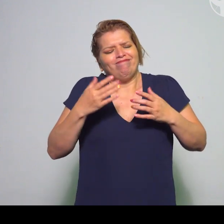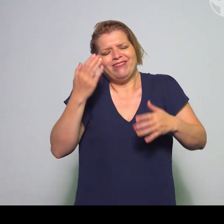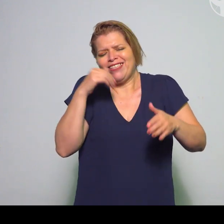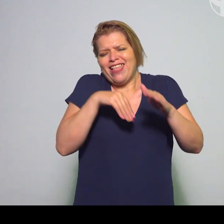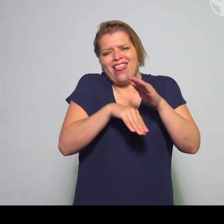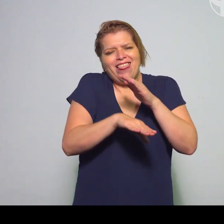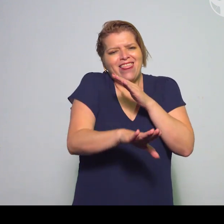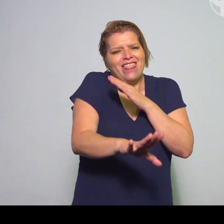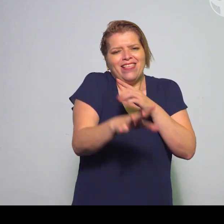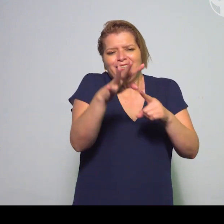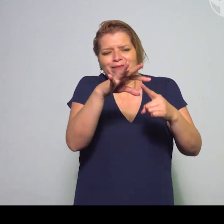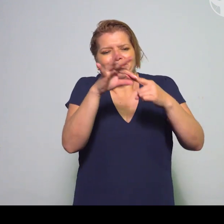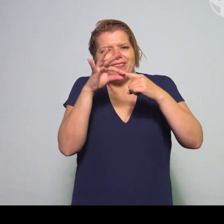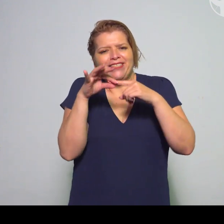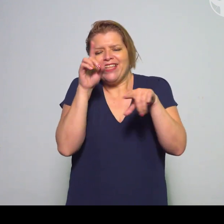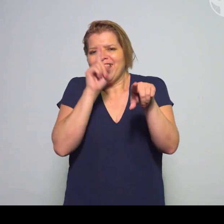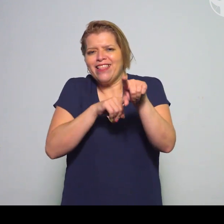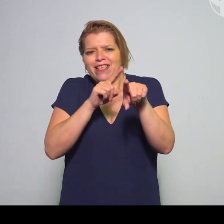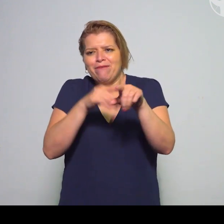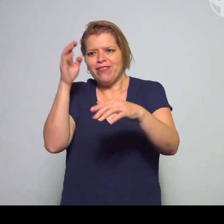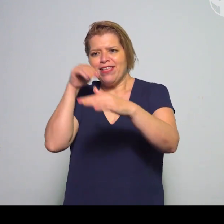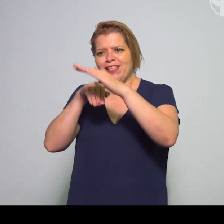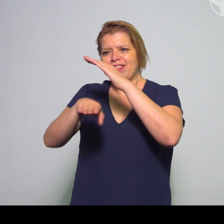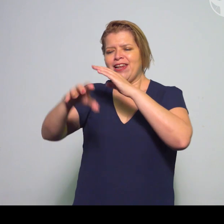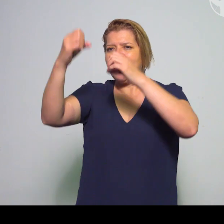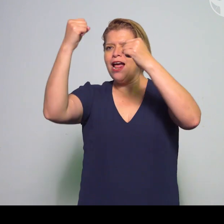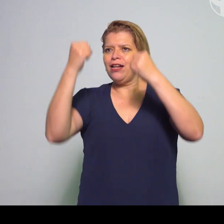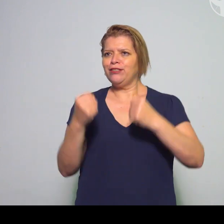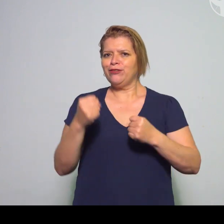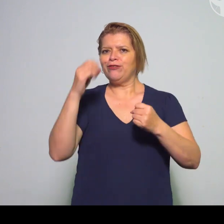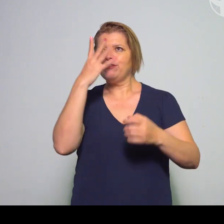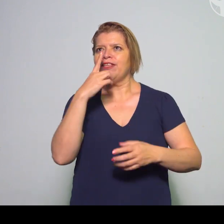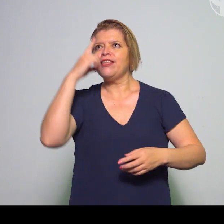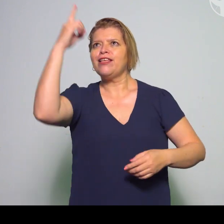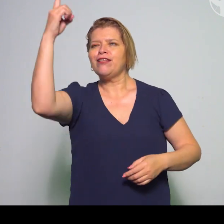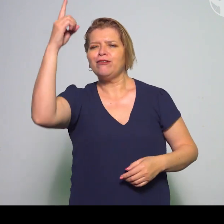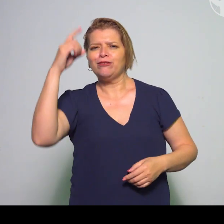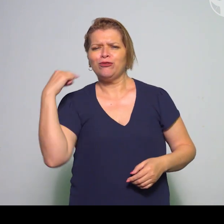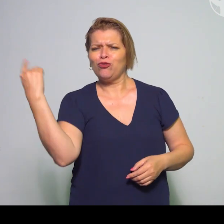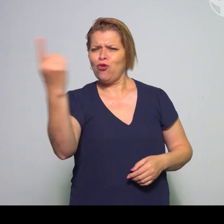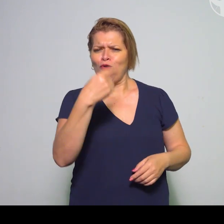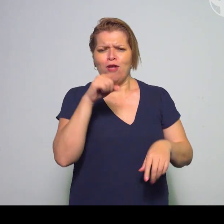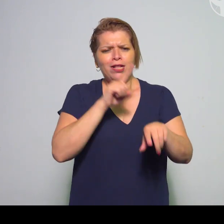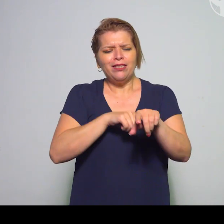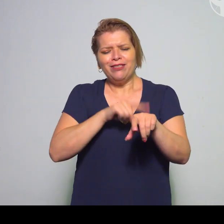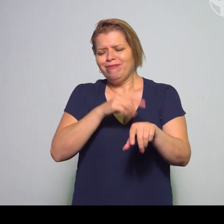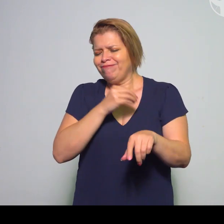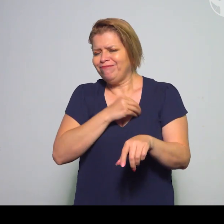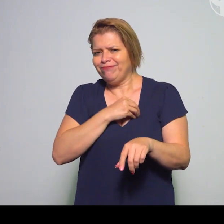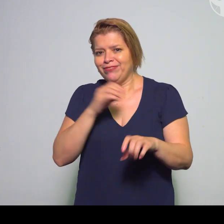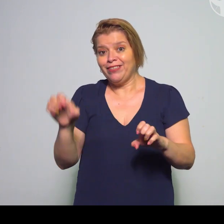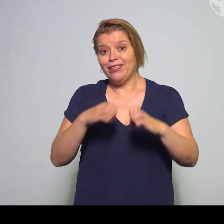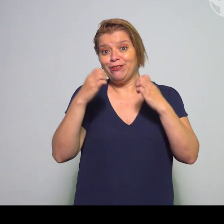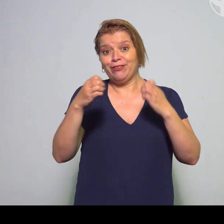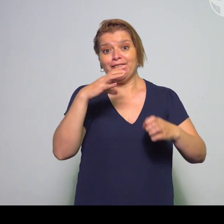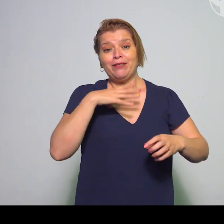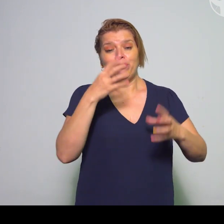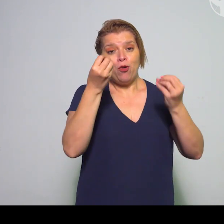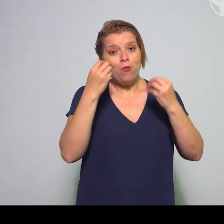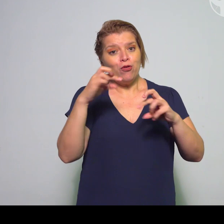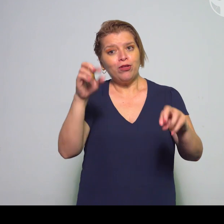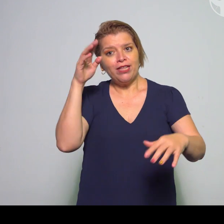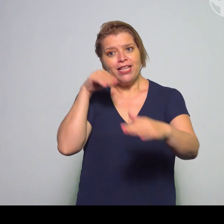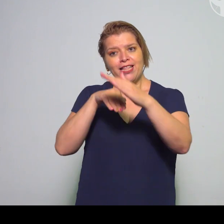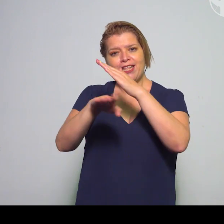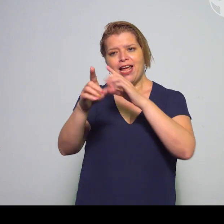con libertad a ese trono de la gracia delante de nuestro Padre Celestial. Y esa oportunidad que tenemos entonces de